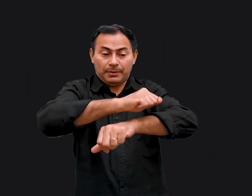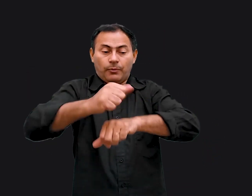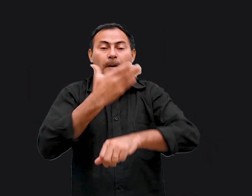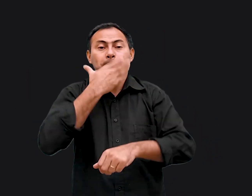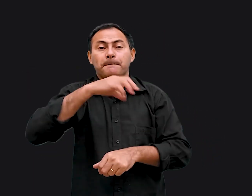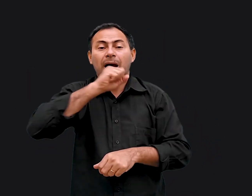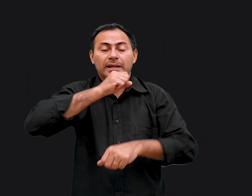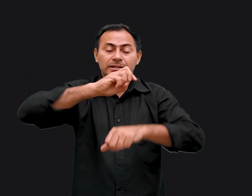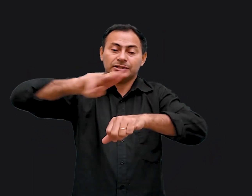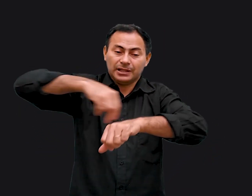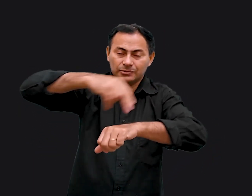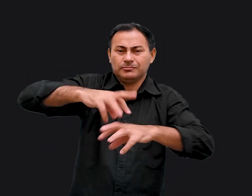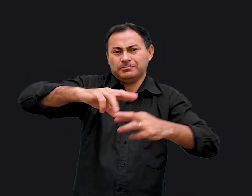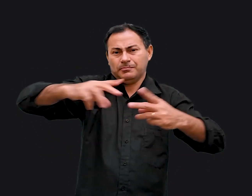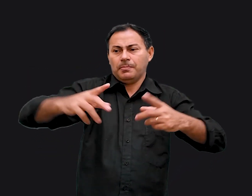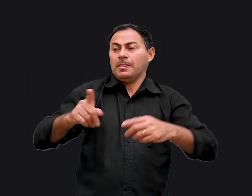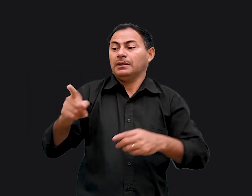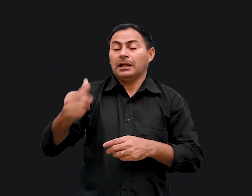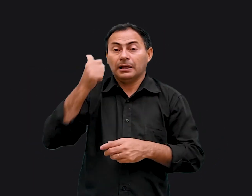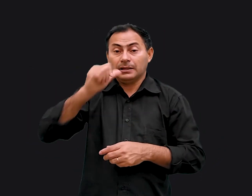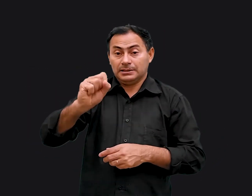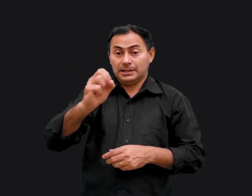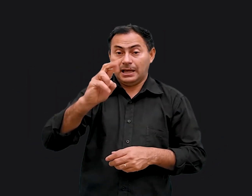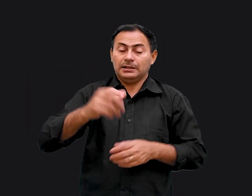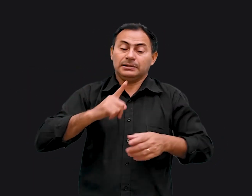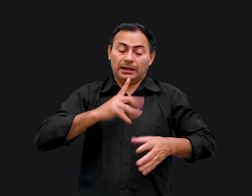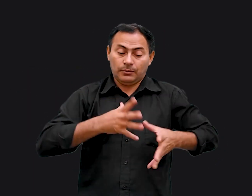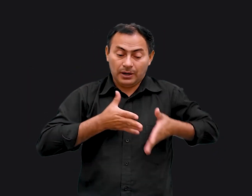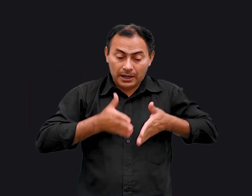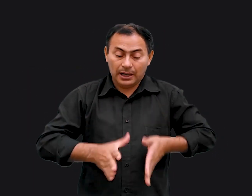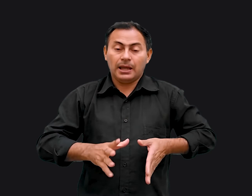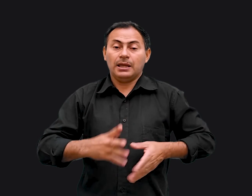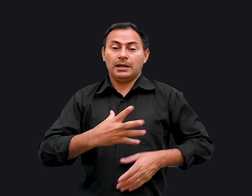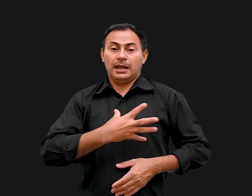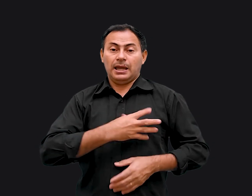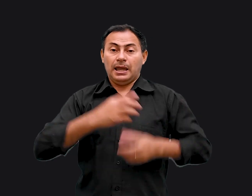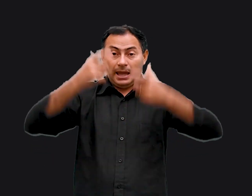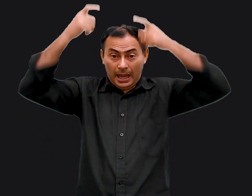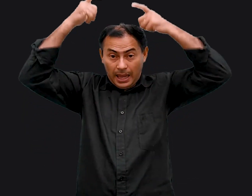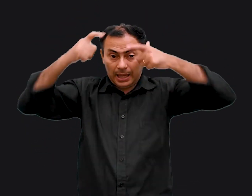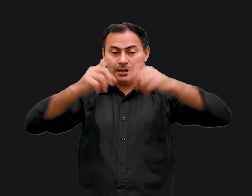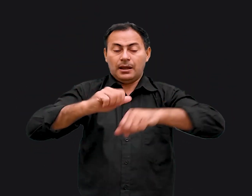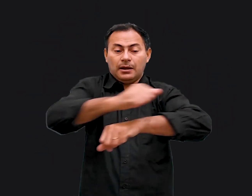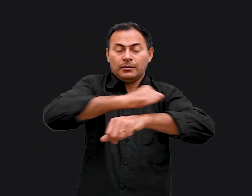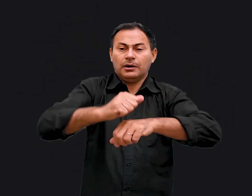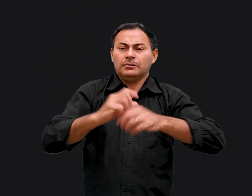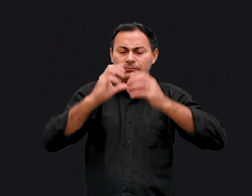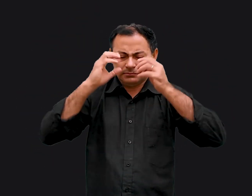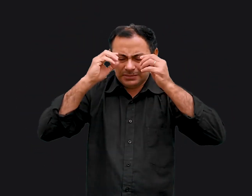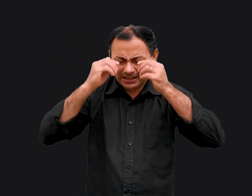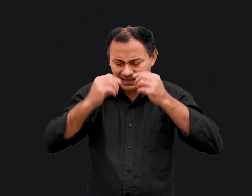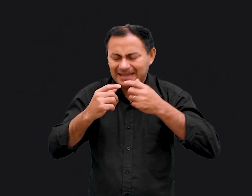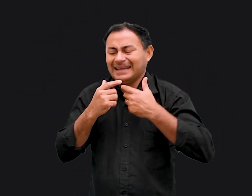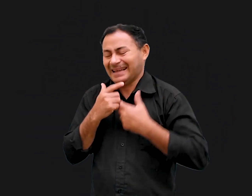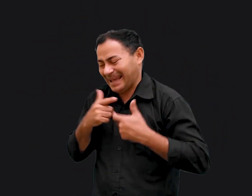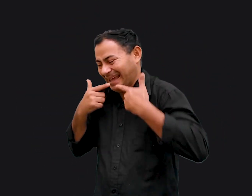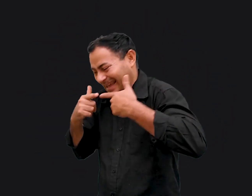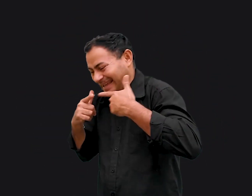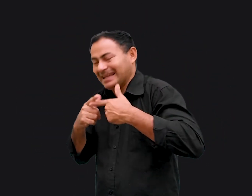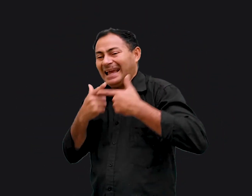pai de nações. E dela nascerão reis. Diz a história que Abraão baixou o rosto e riu. Ele caiu